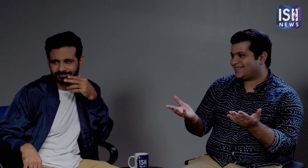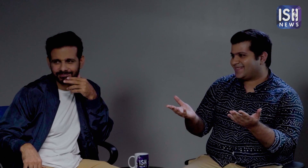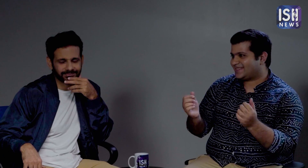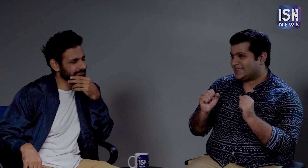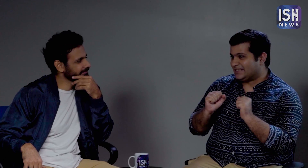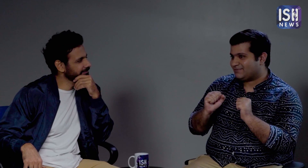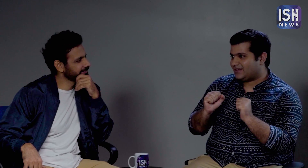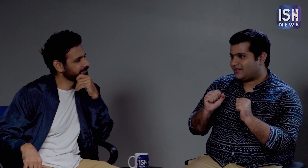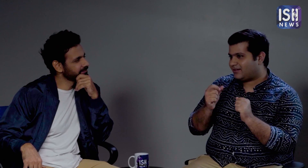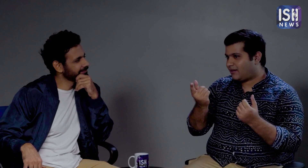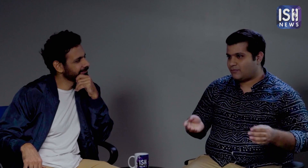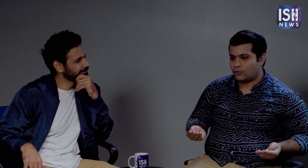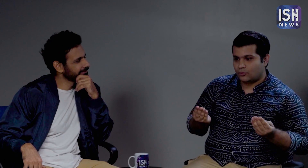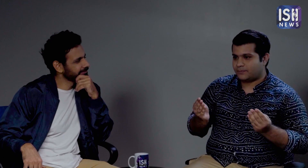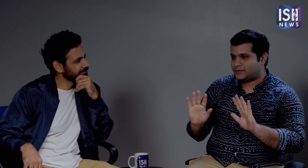डिफिकल्ट।